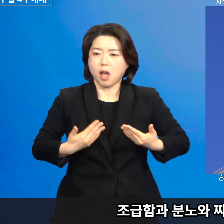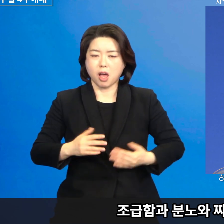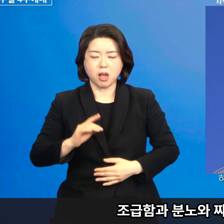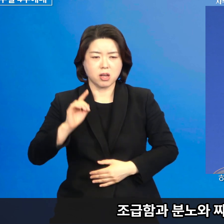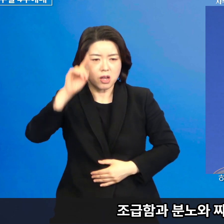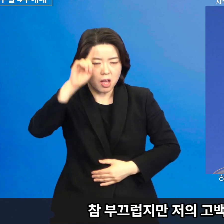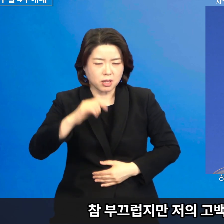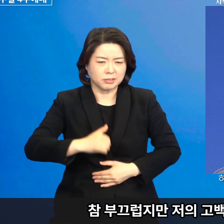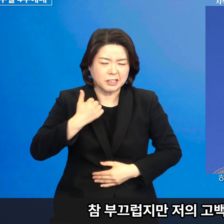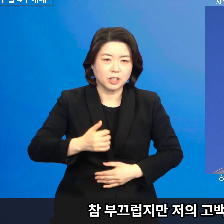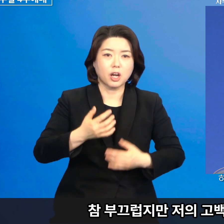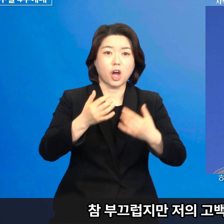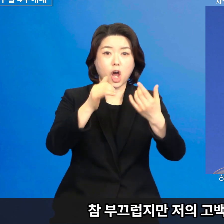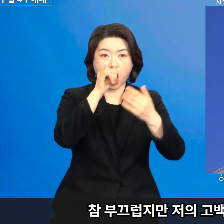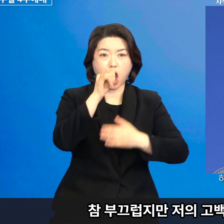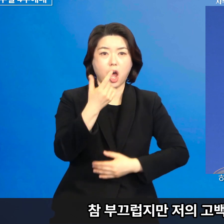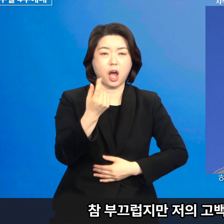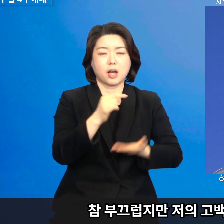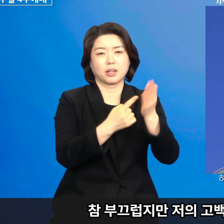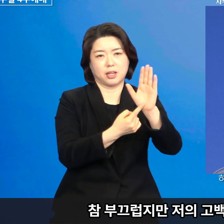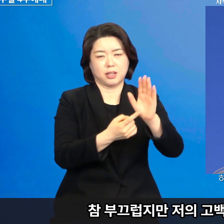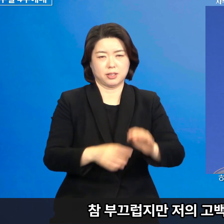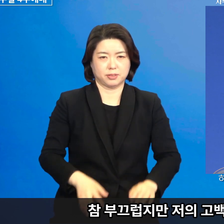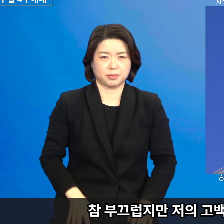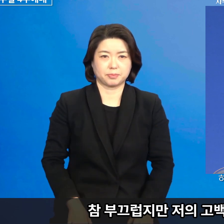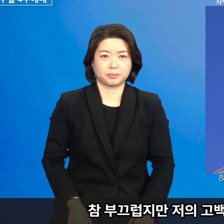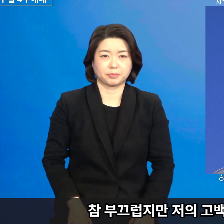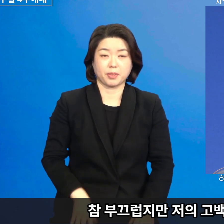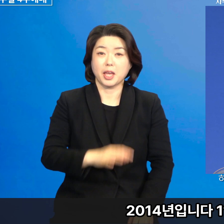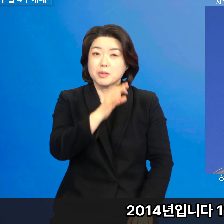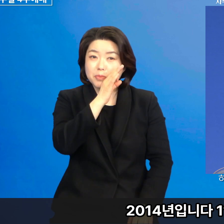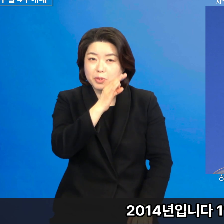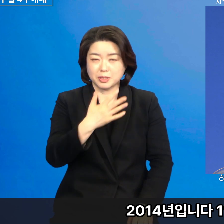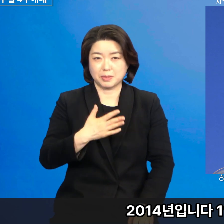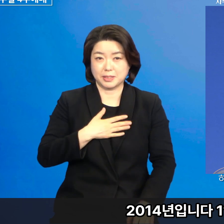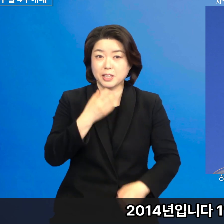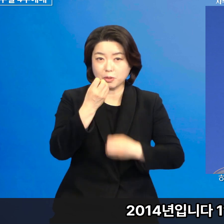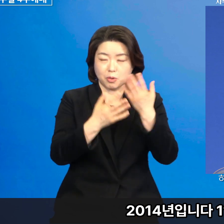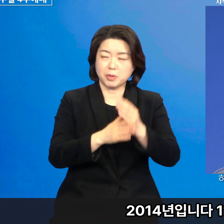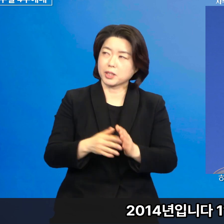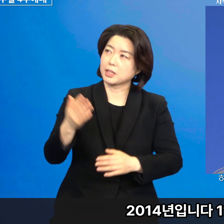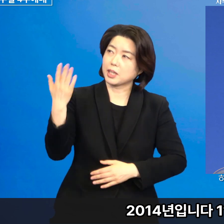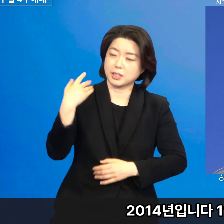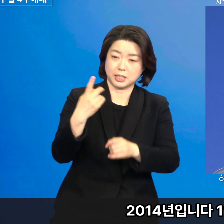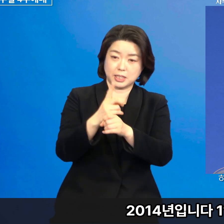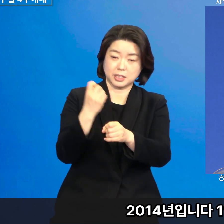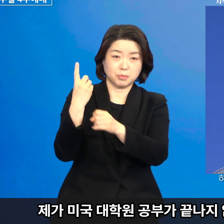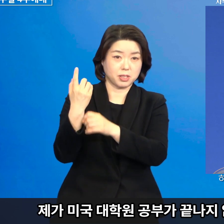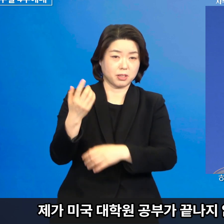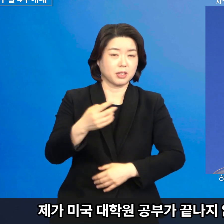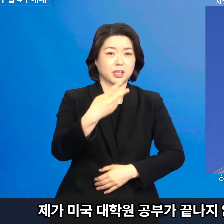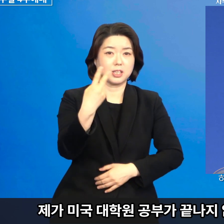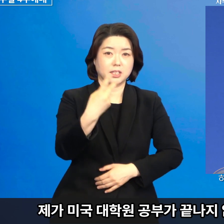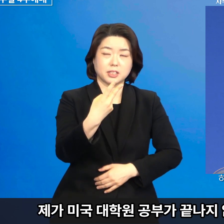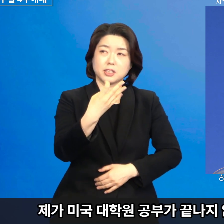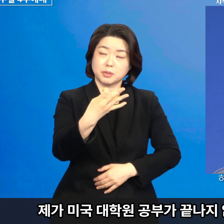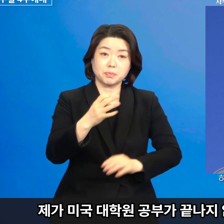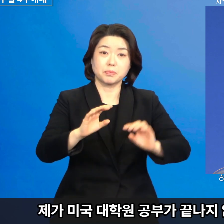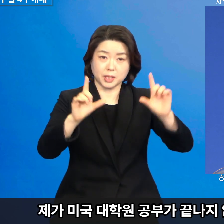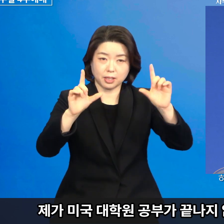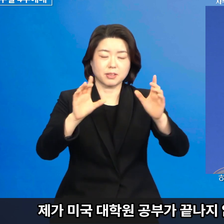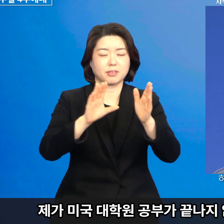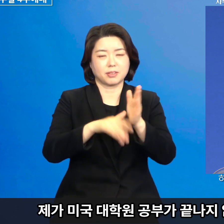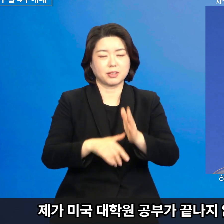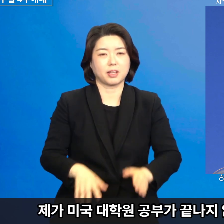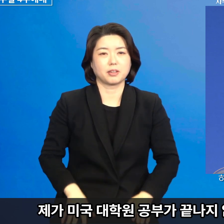것이죠. 참 부끄럽지만 저의 고백을 좀 나눠보겠습니다. 2014년입니다. 11년 전이었어요. 제가 미국 대학원